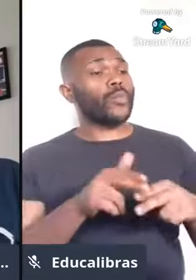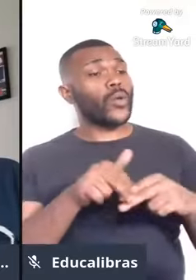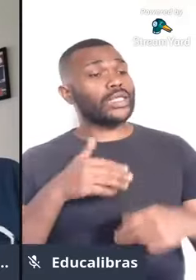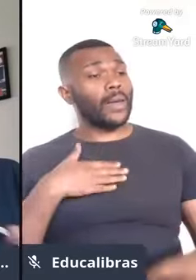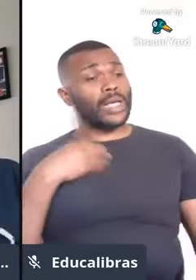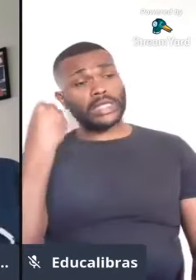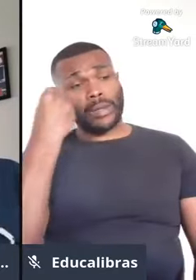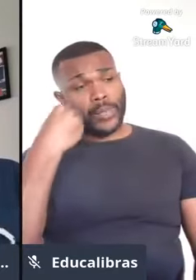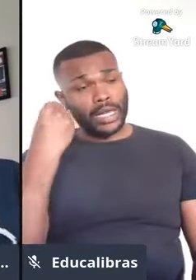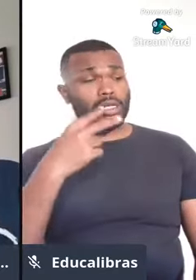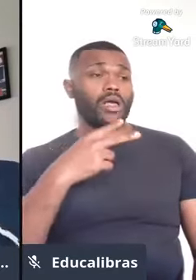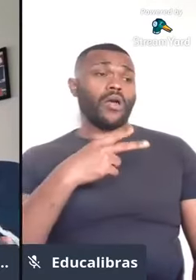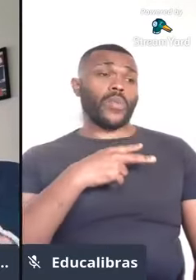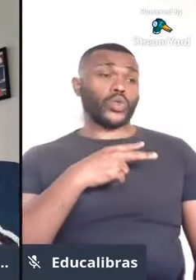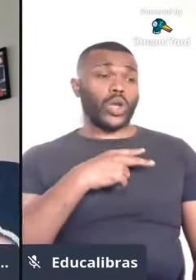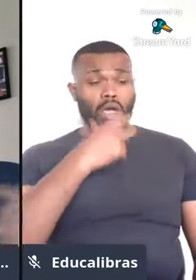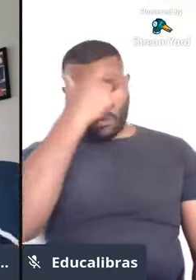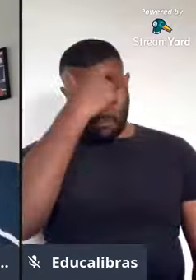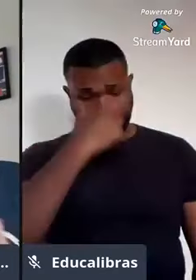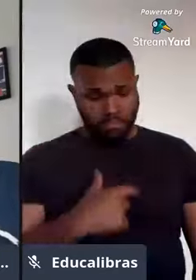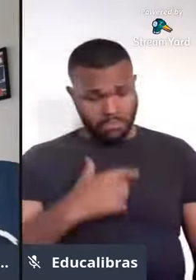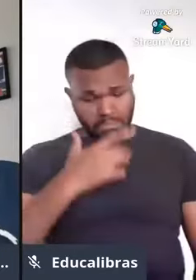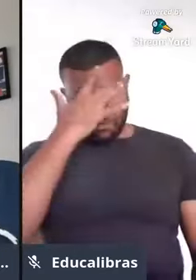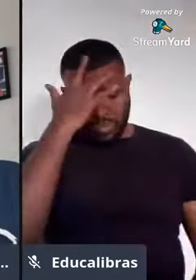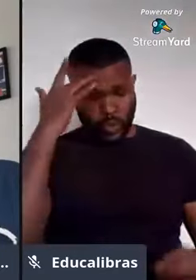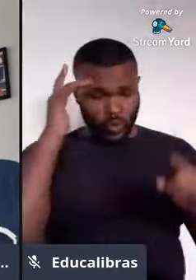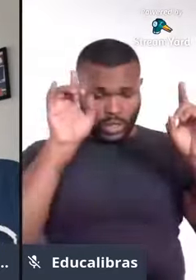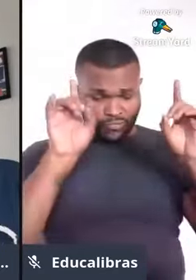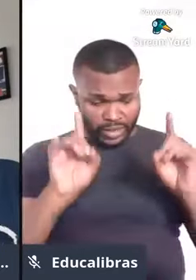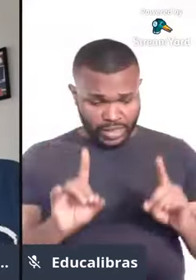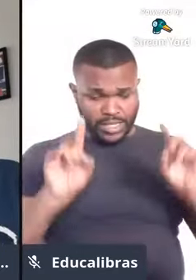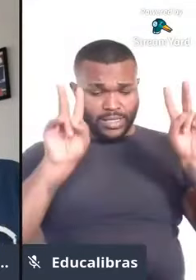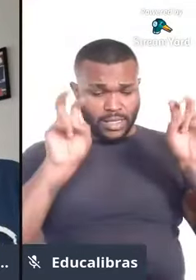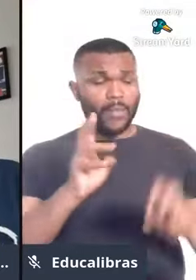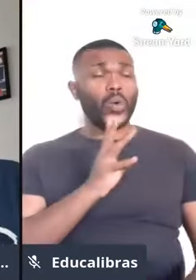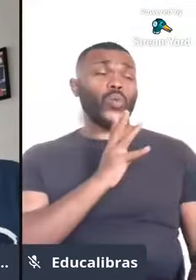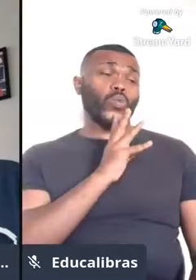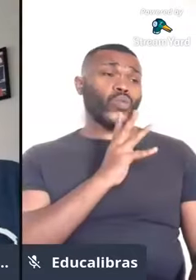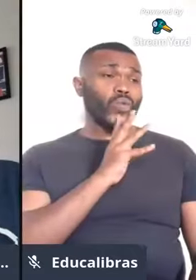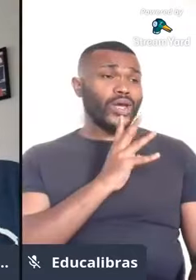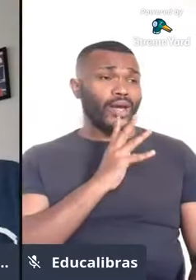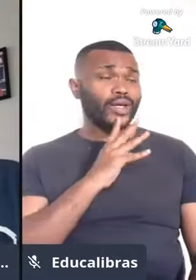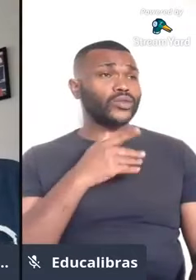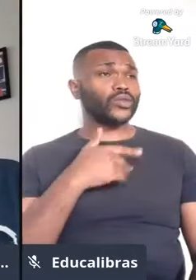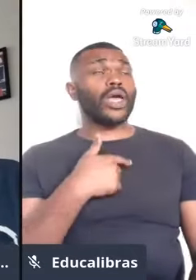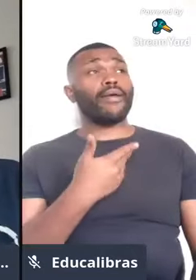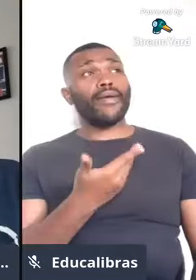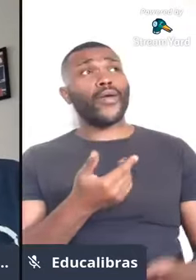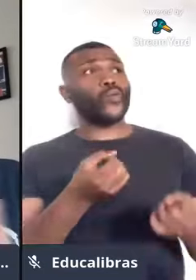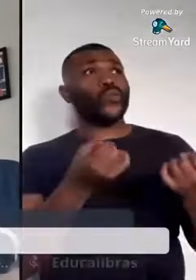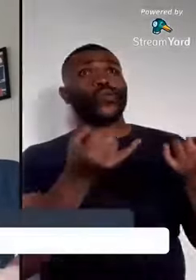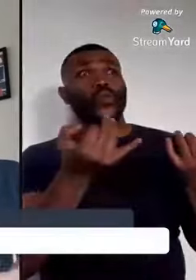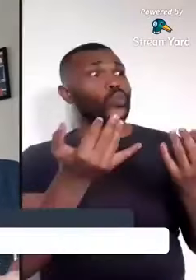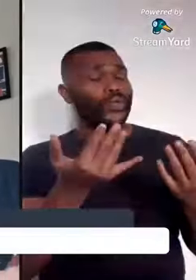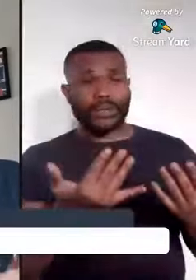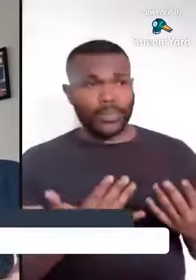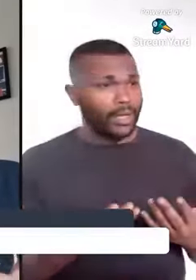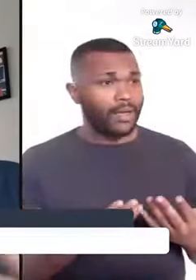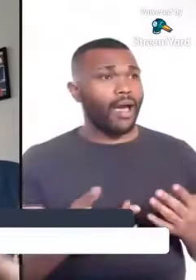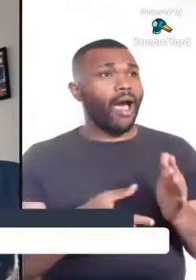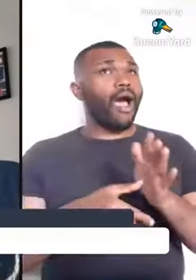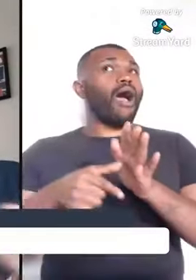pessoal, de pessoa com deficiência, do que eu conheço, sem explicar para elas o